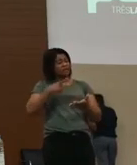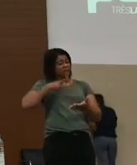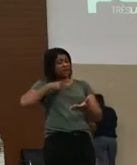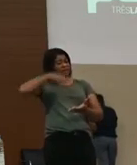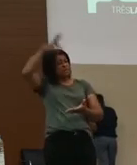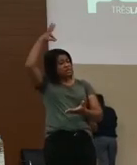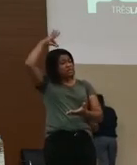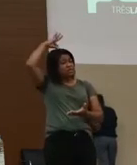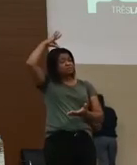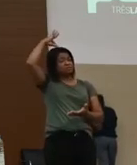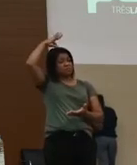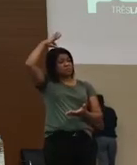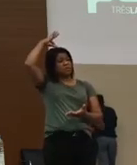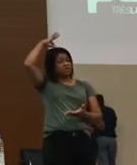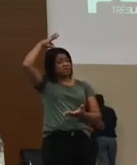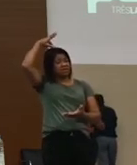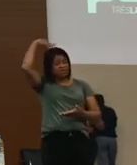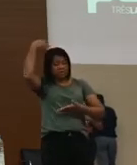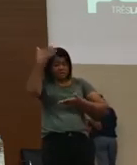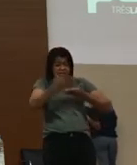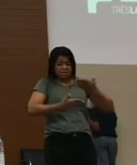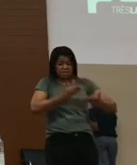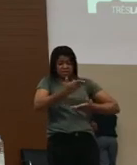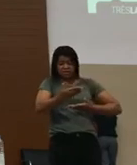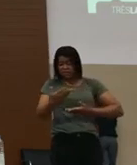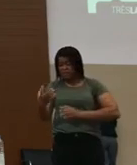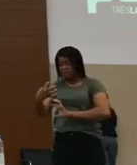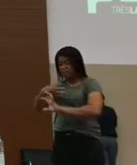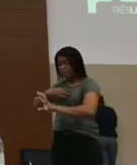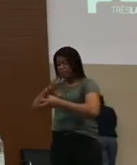de serviço, servindo meu irmão, de amar meu irmão,